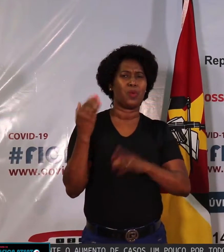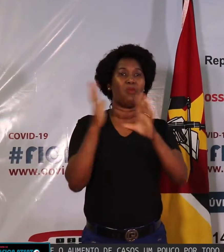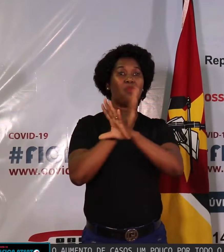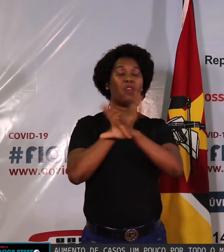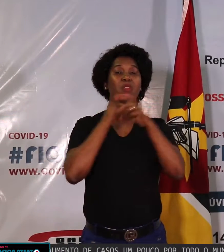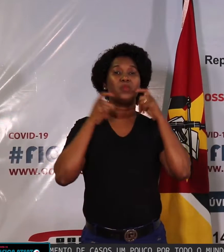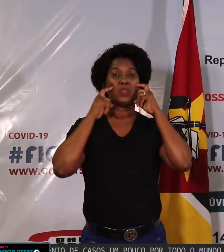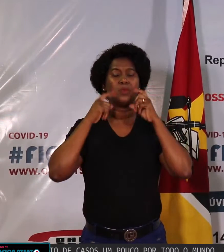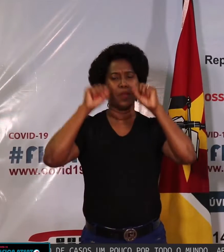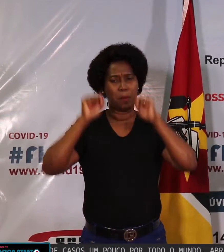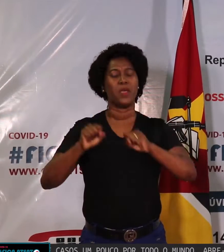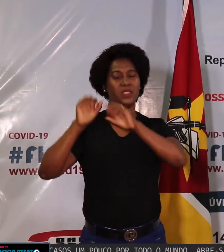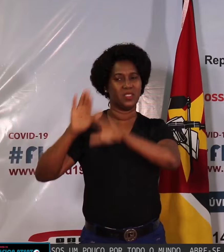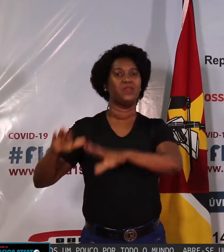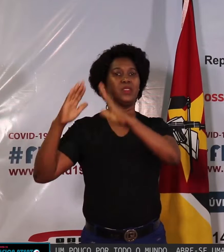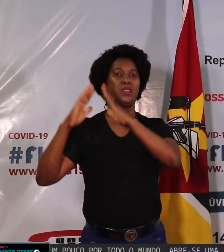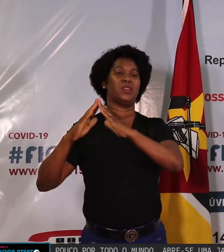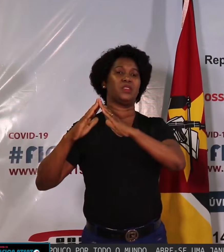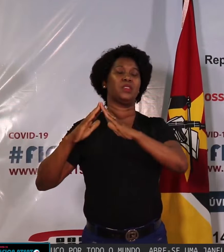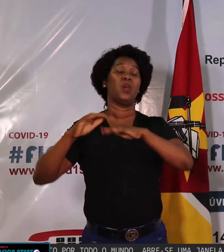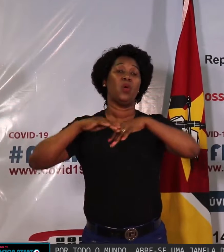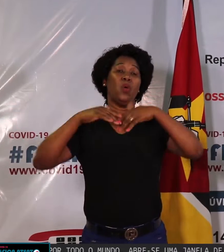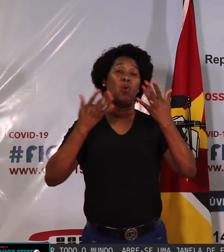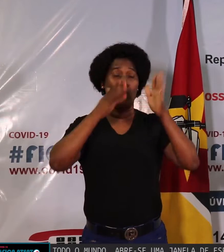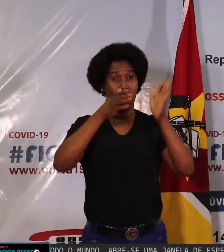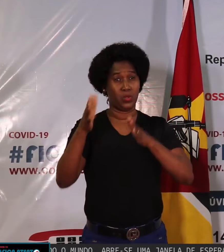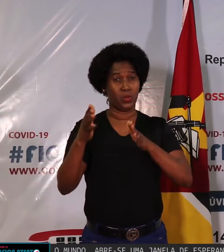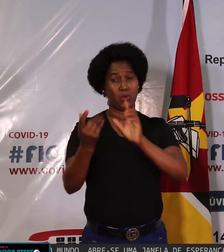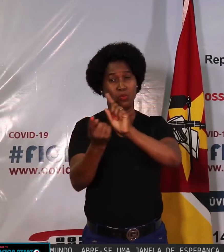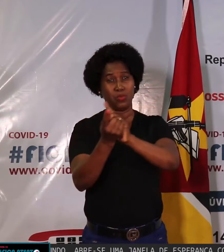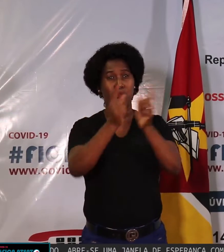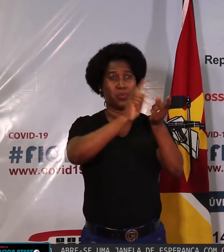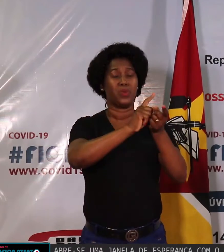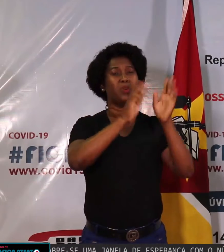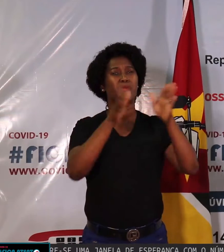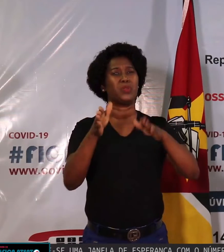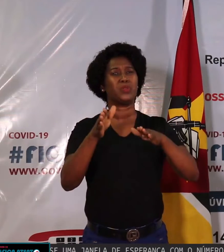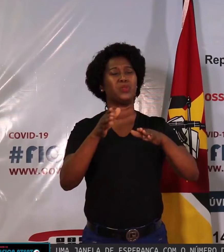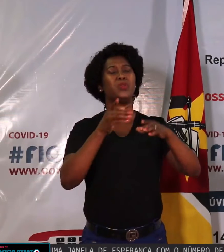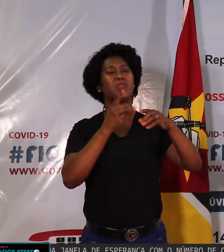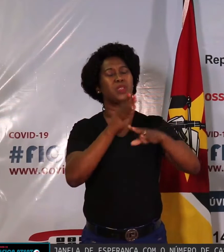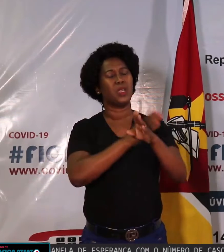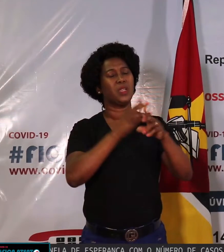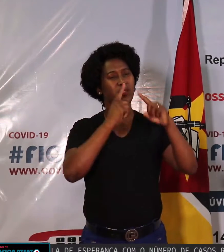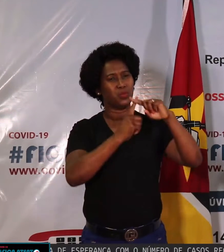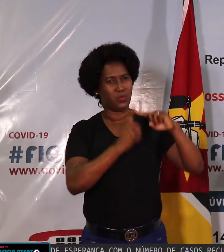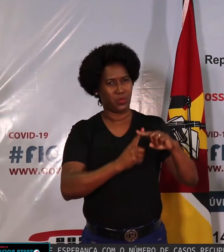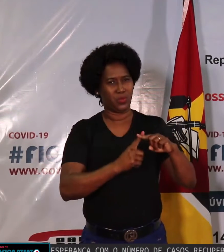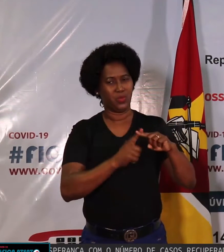do país ou tenham tido contato com casos confirmados de Covid-19.